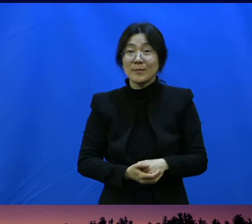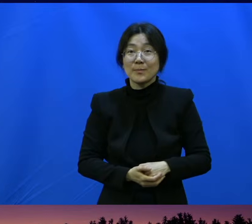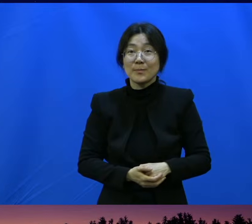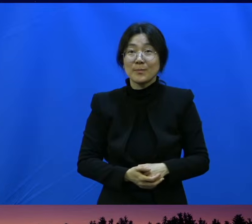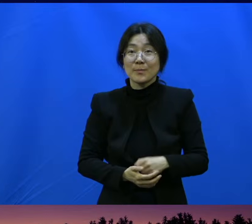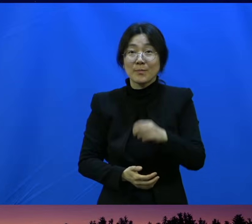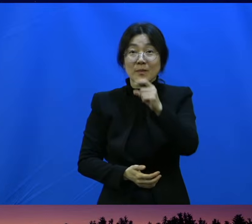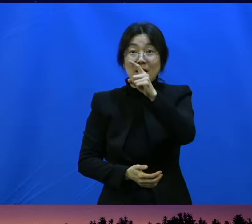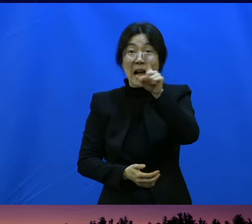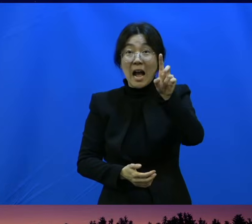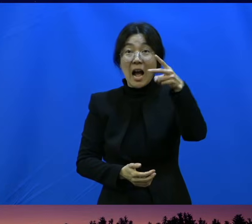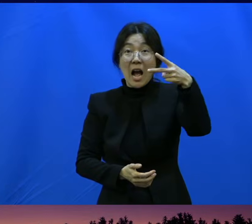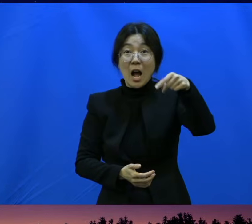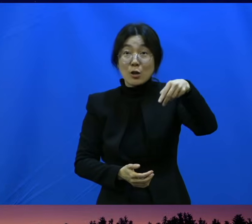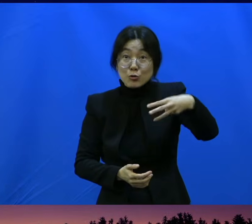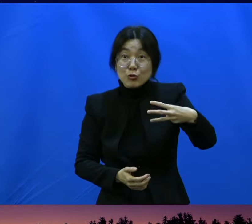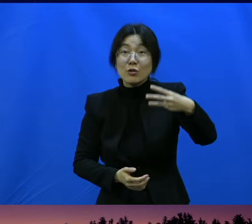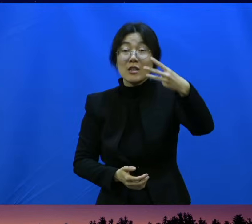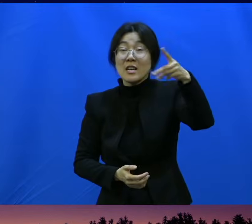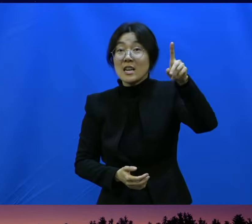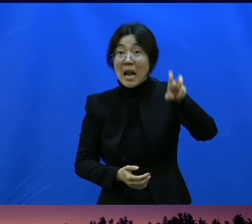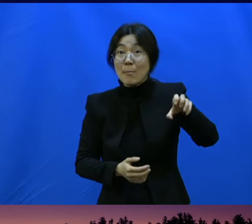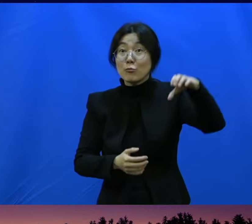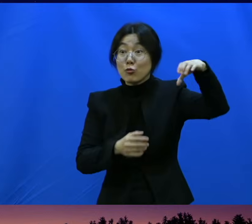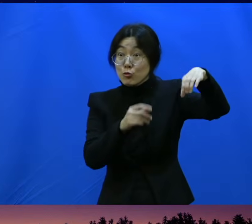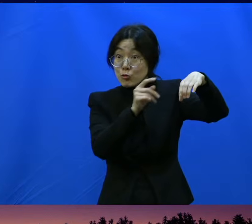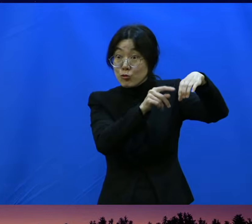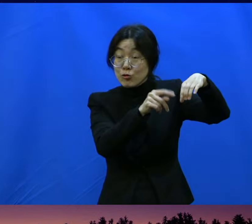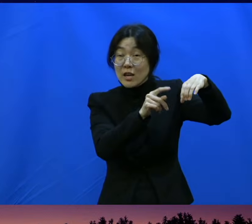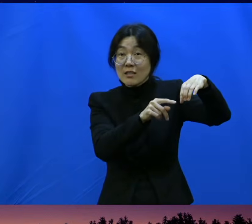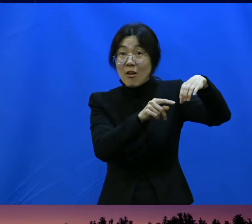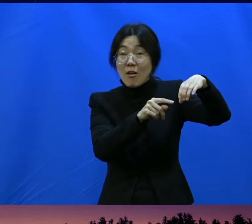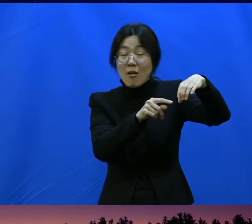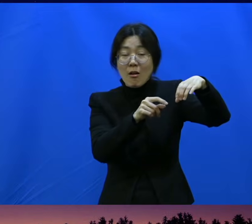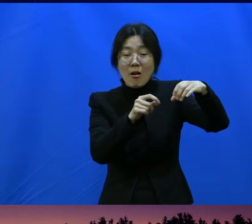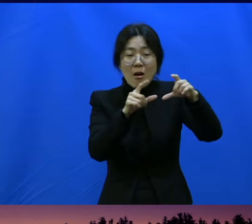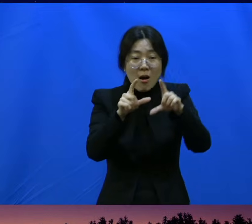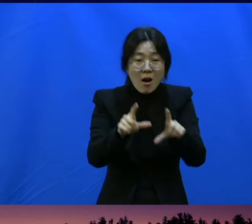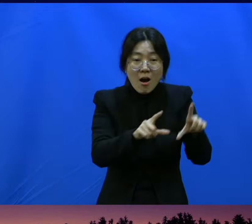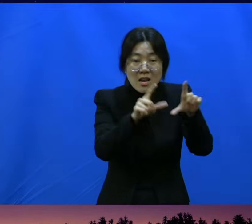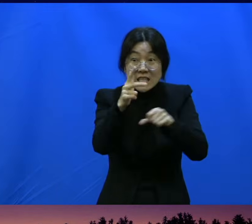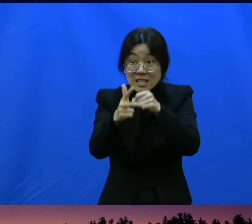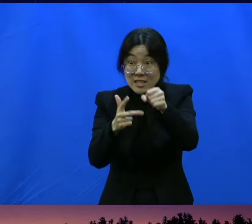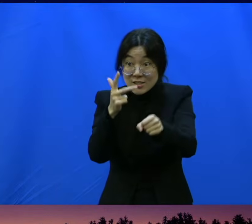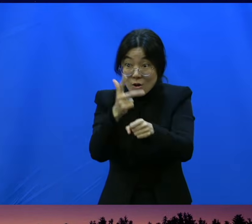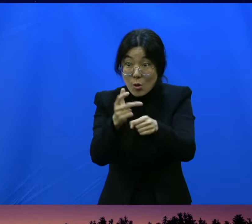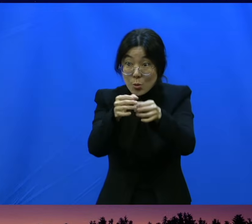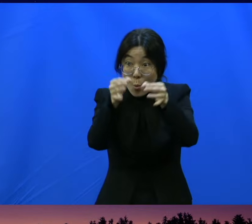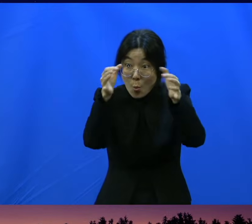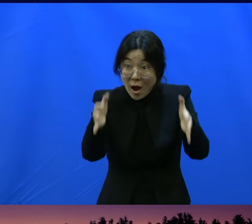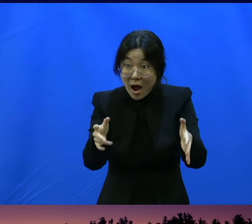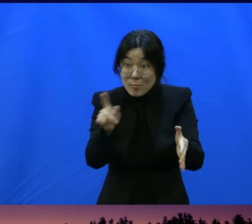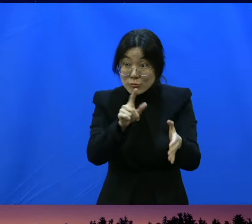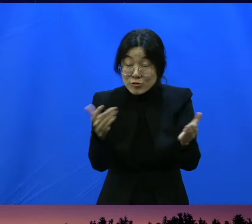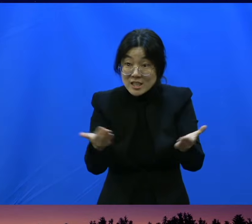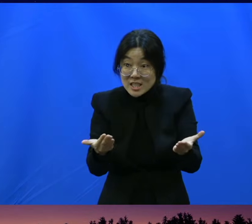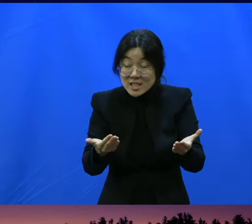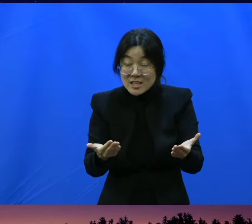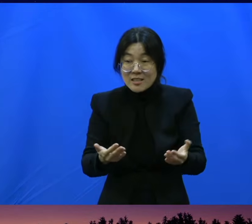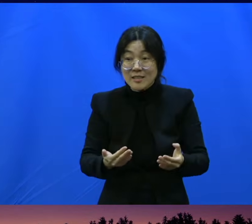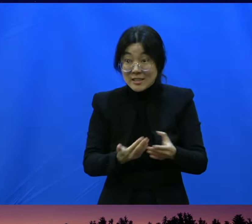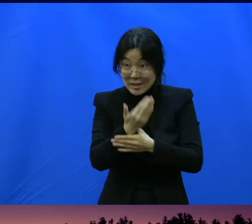아둘람 굴에 있을 때는 다윗은 알 수가 없었어요. 근데 희한한 일이 일어납니다. 이 많은